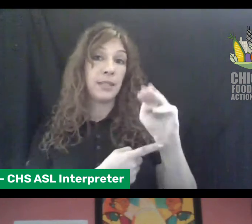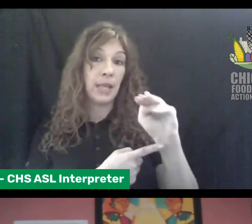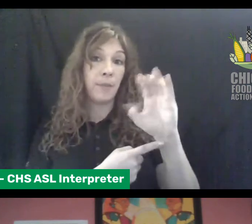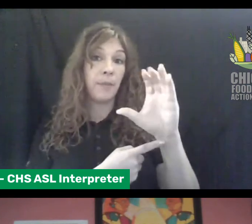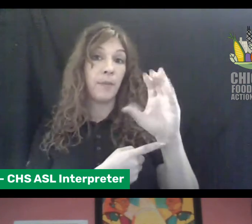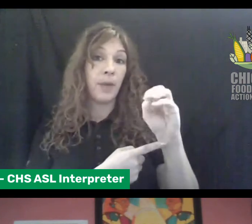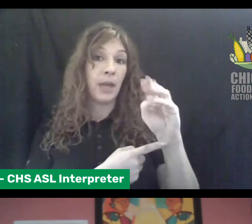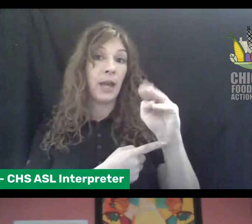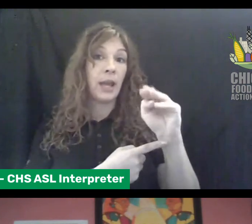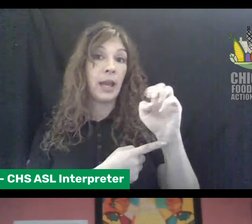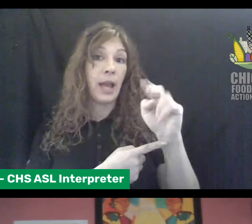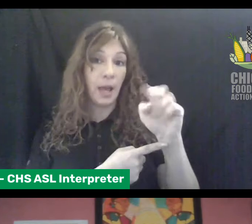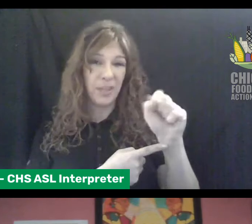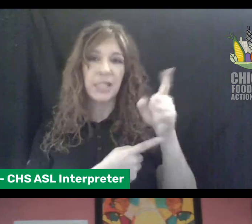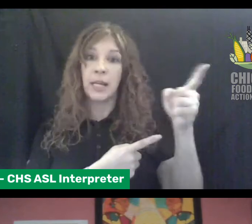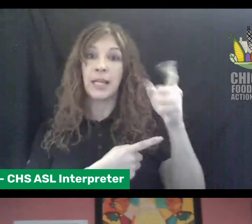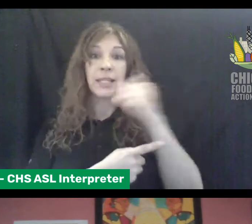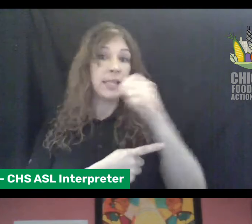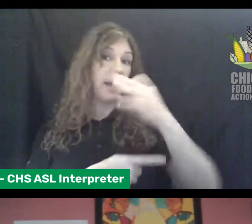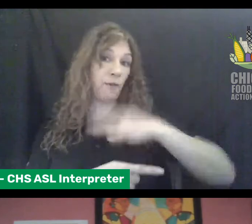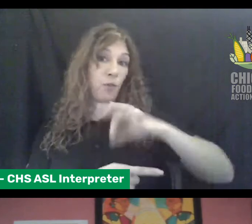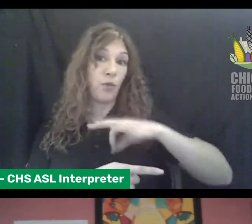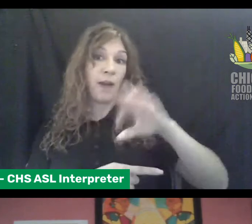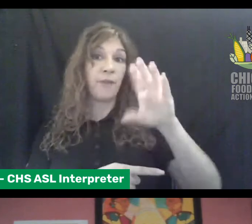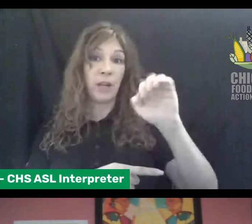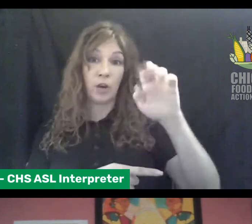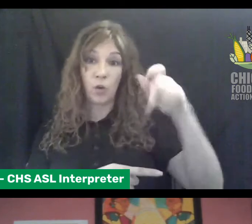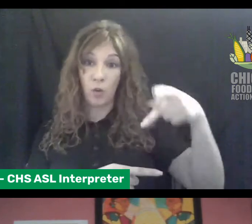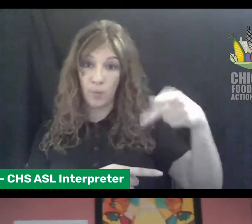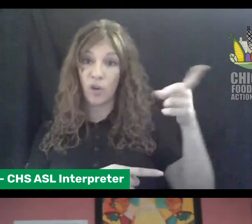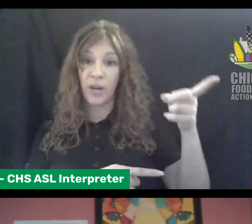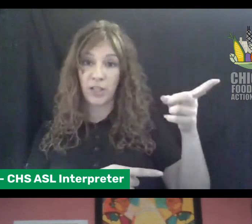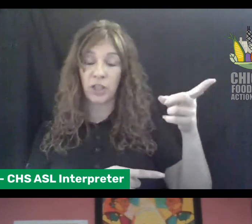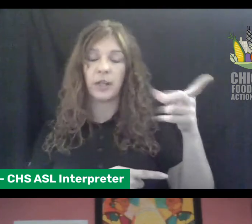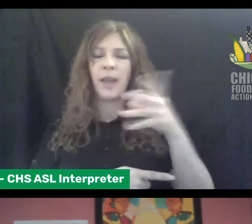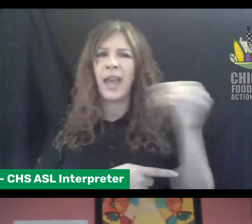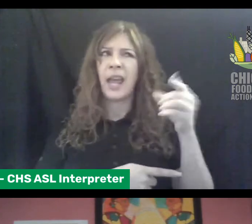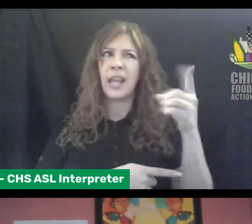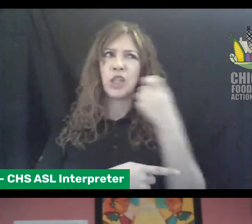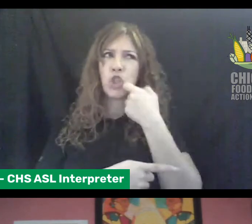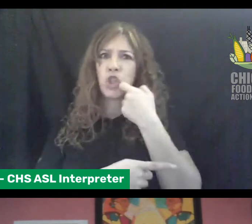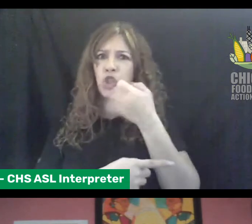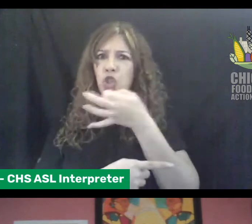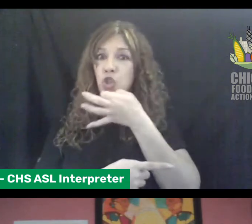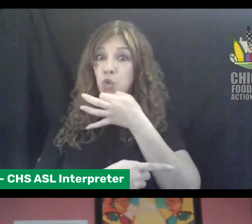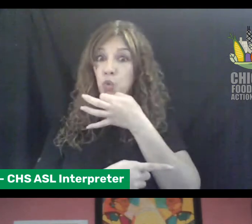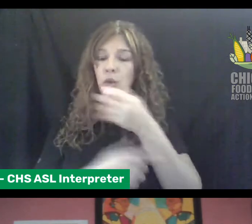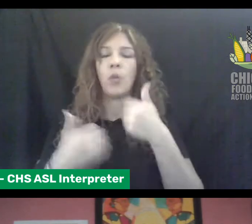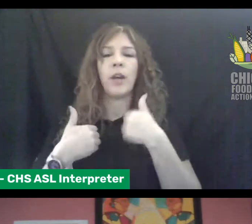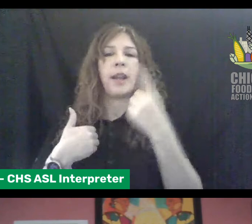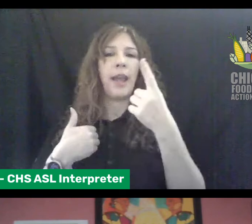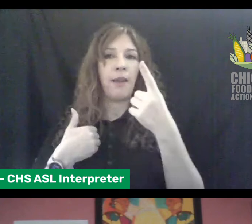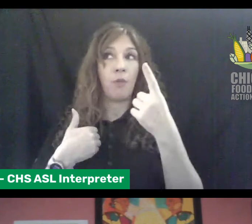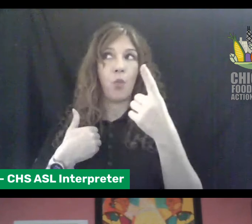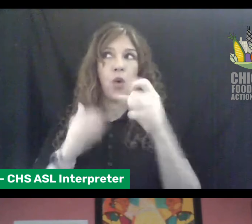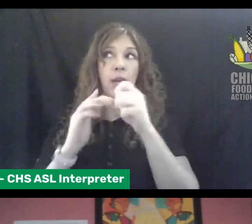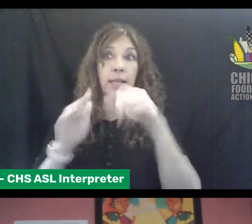de cooperativas, y pronto vamos a tener aquí en Illinois un